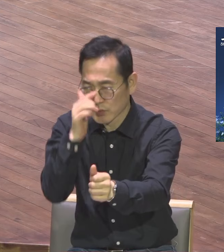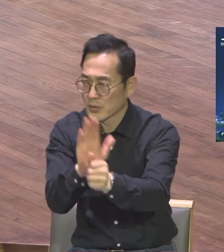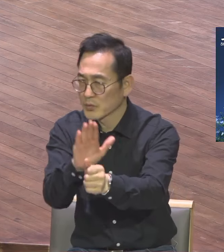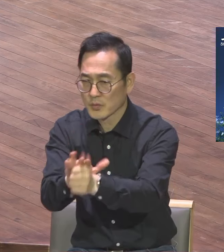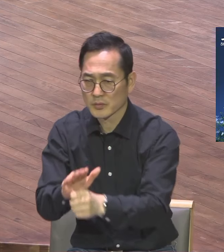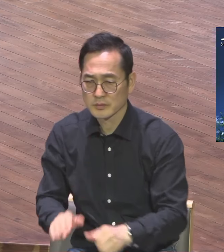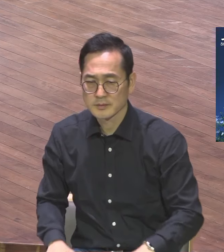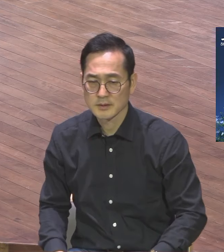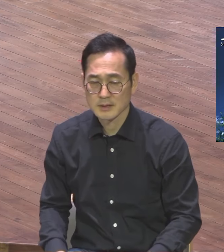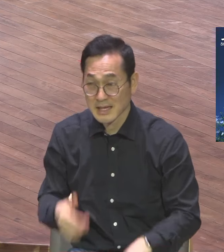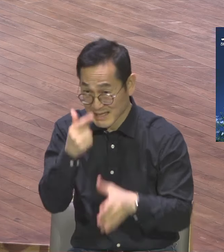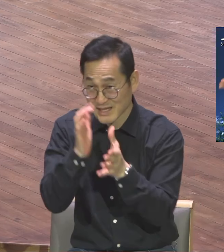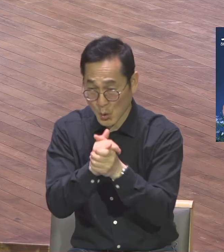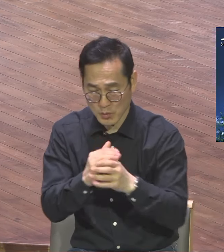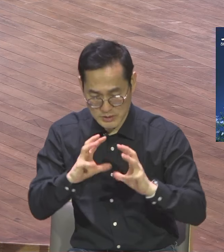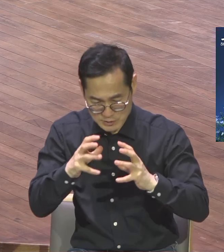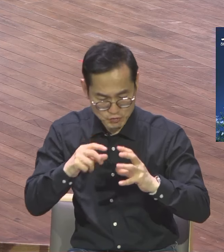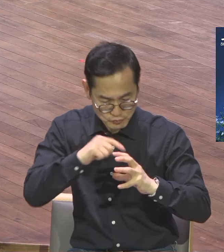돼. 지구를